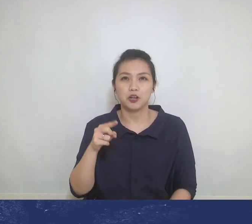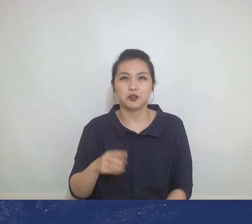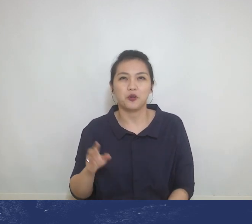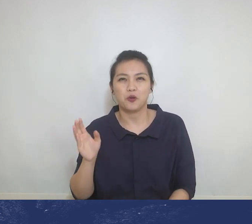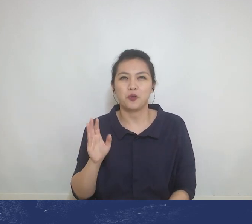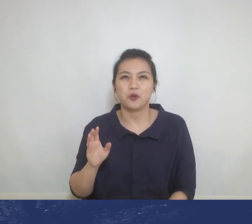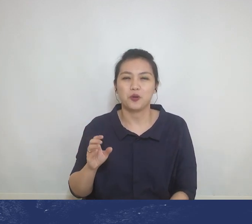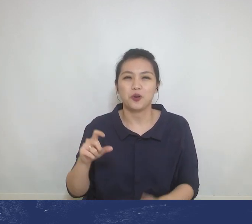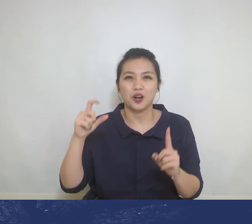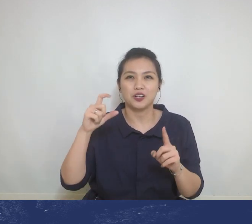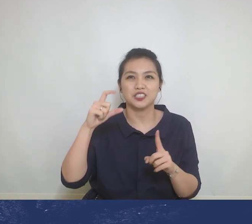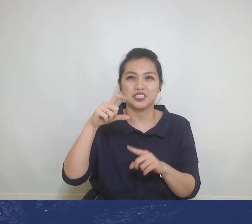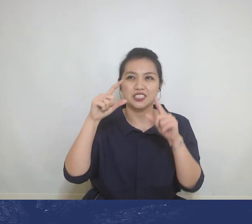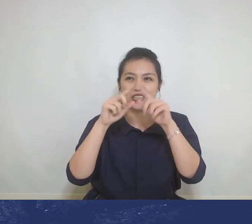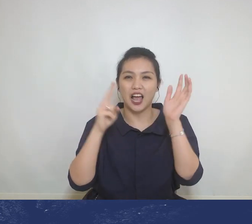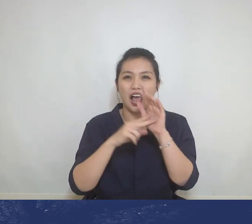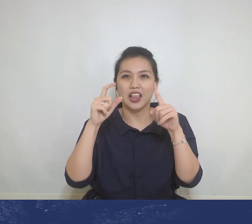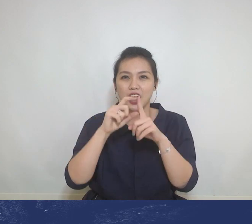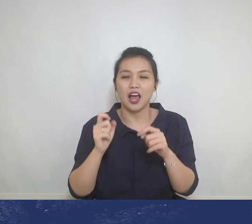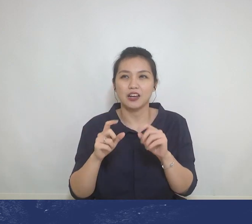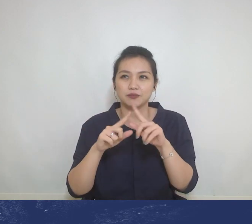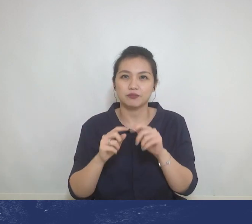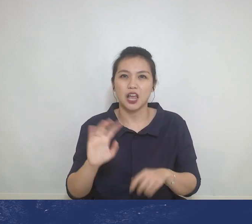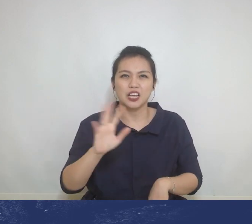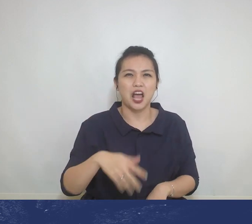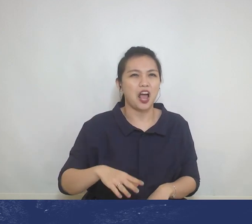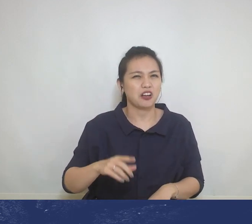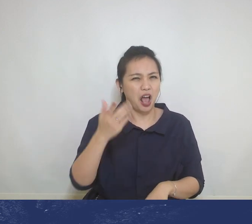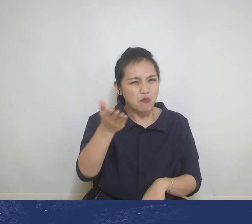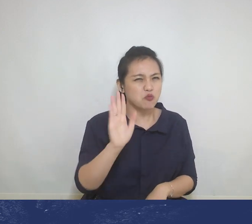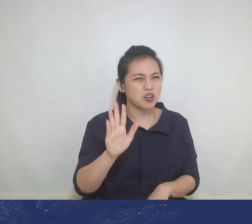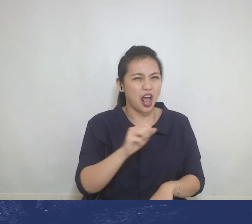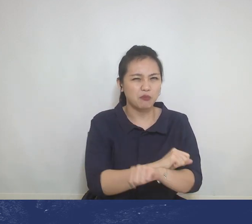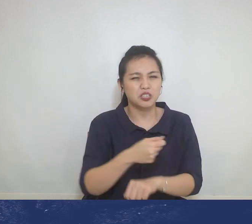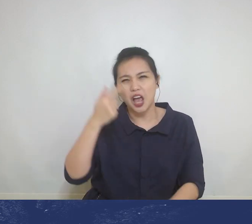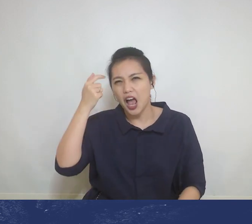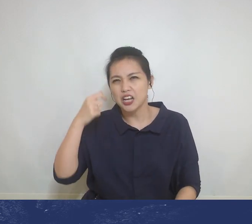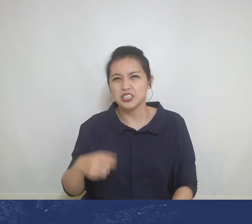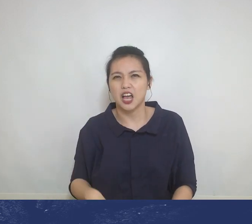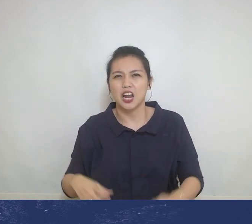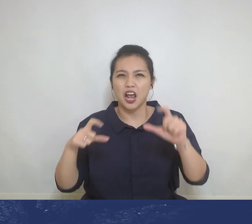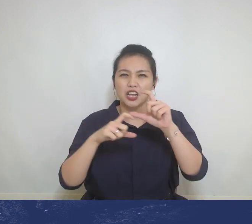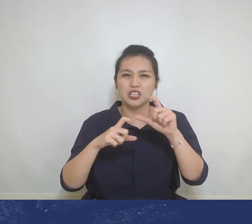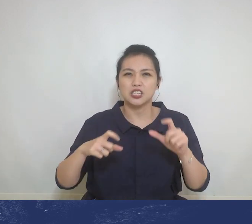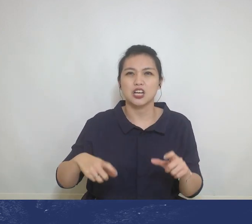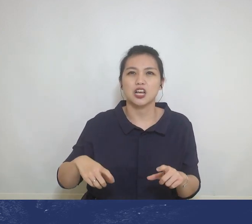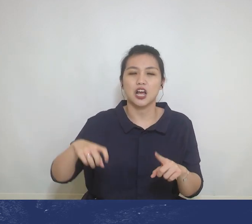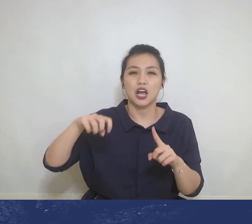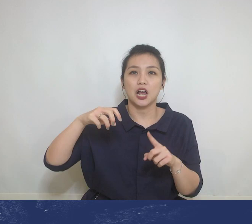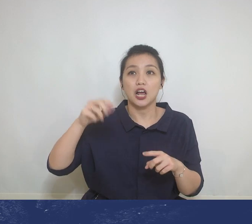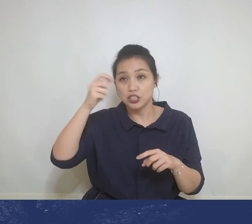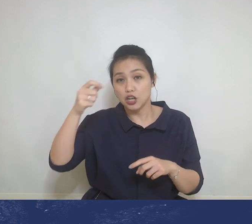kuliah, wah kamu itu enggak bisa ngajar sekolah minggu. Loh kenapa? Iya kamu enggak bisa ngajar sekolah minggu, apalagi kalau mesti pakai